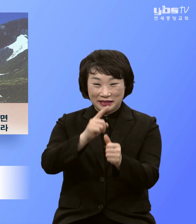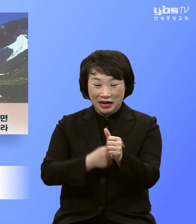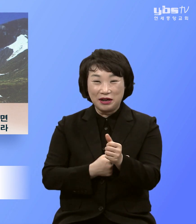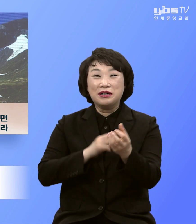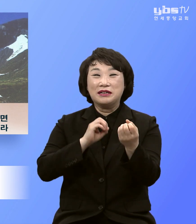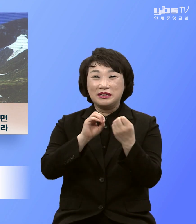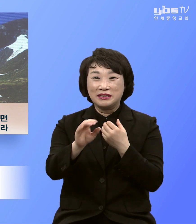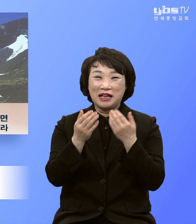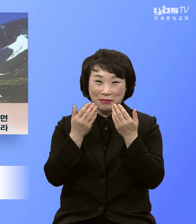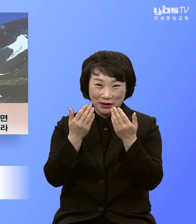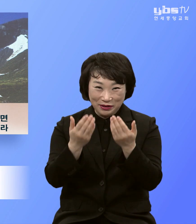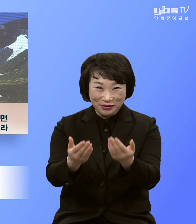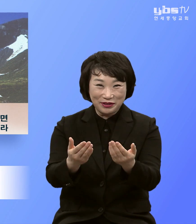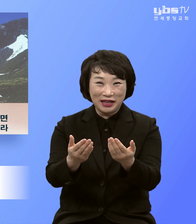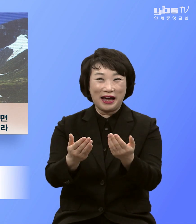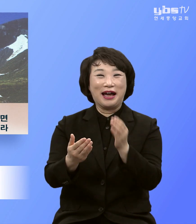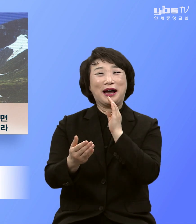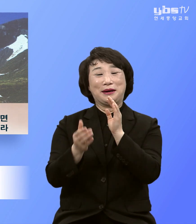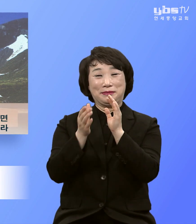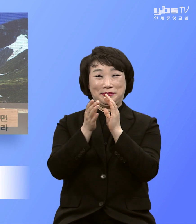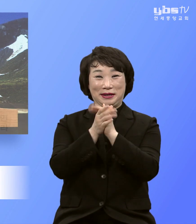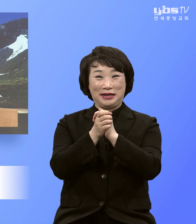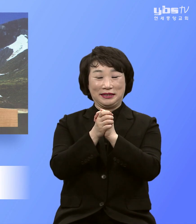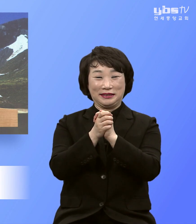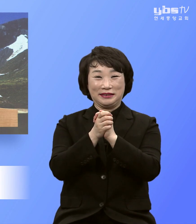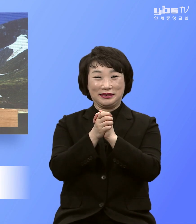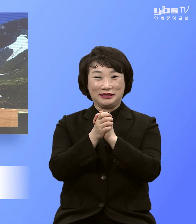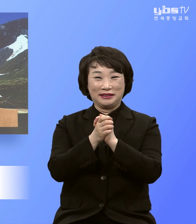그리하면 이루리라.